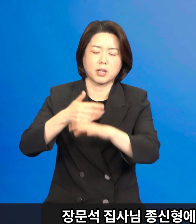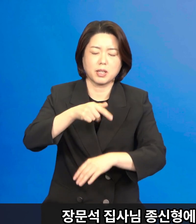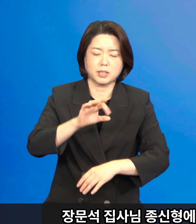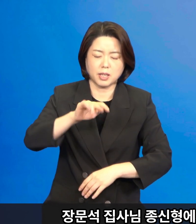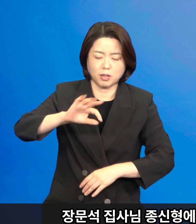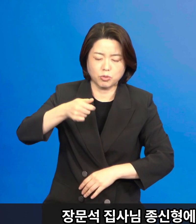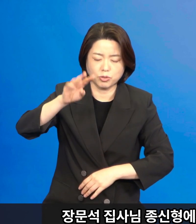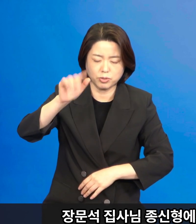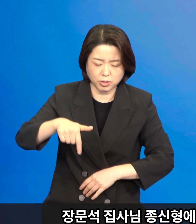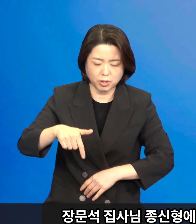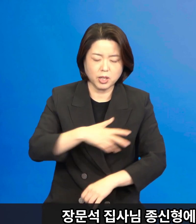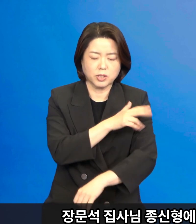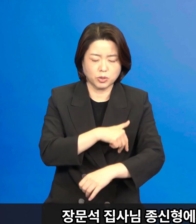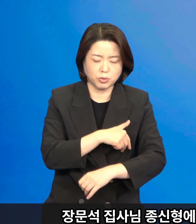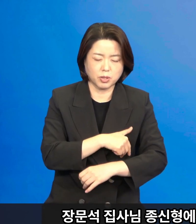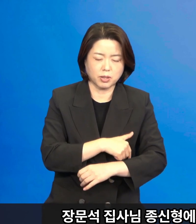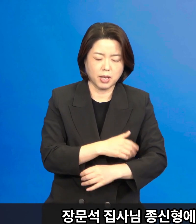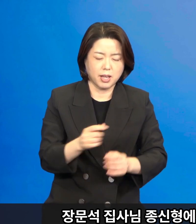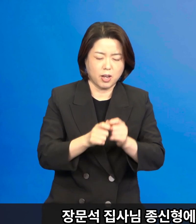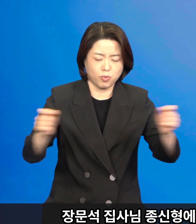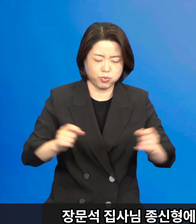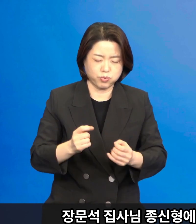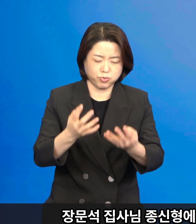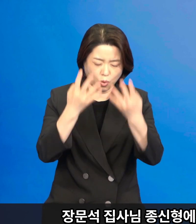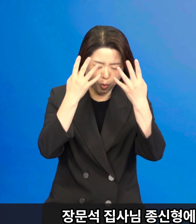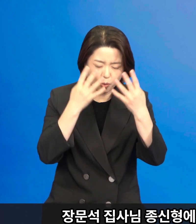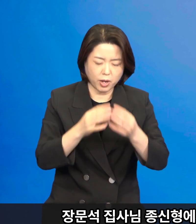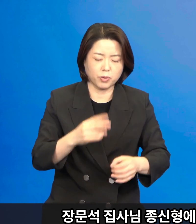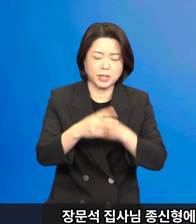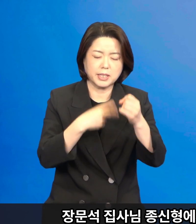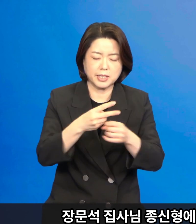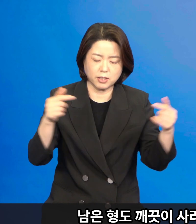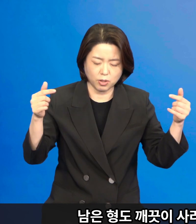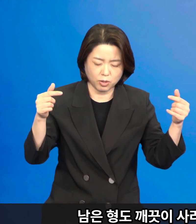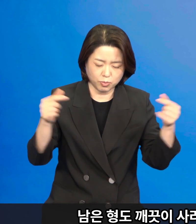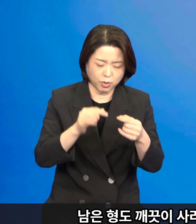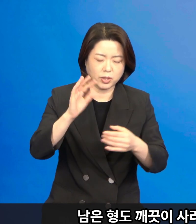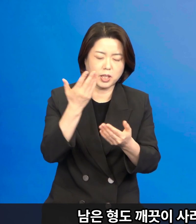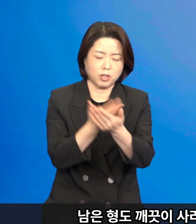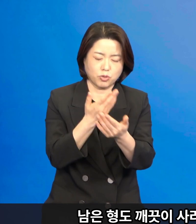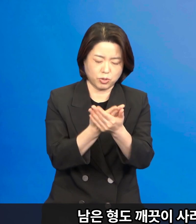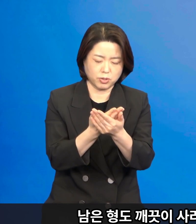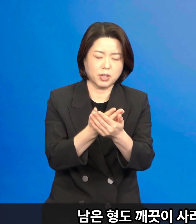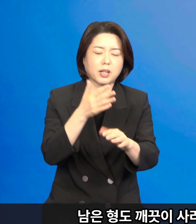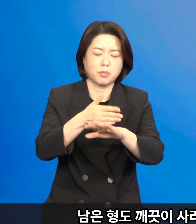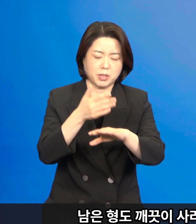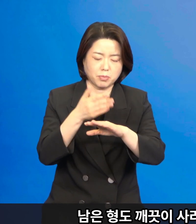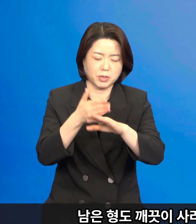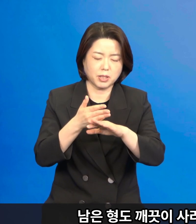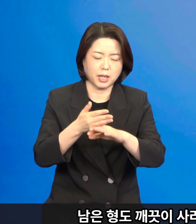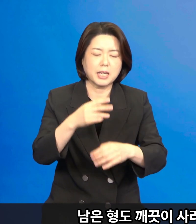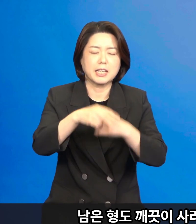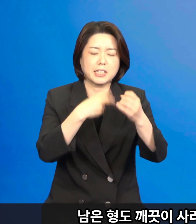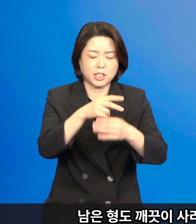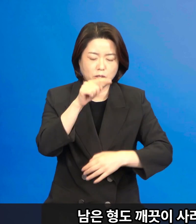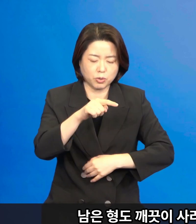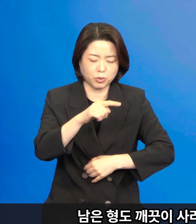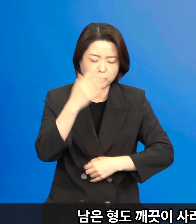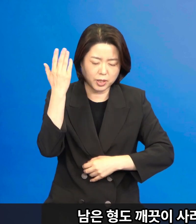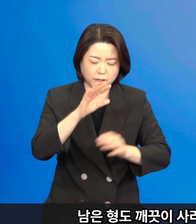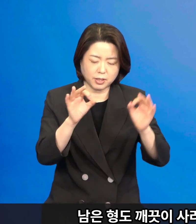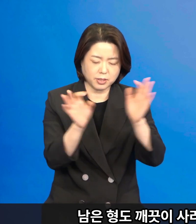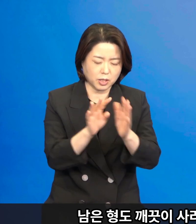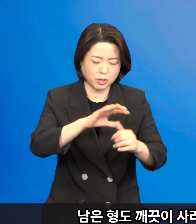장문석 집사님 종신형에서 2년형으로 줄기하시면 감사하며 남은 형도 깨끗이 사라져서 풀려나게